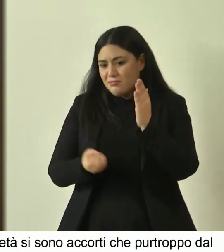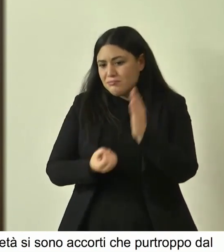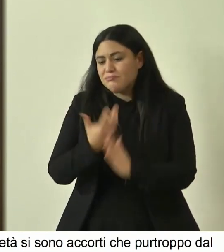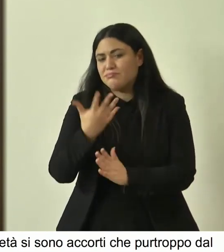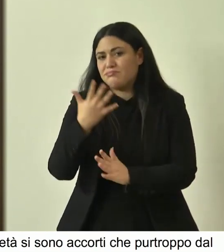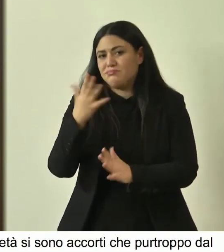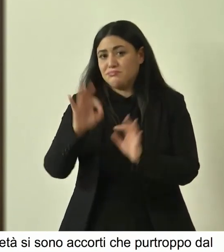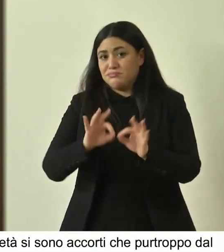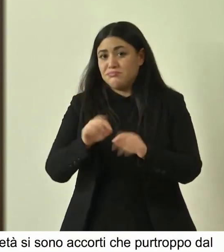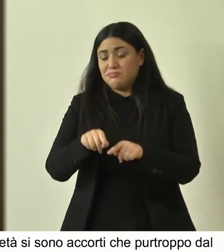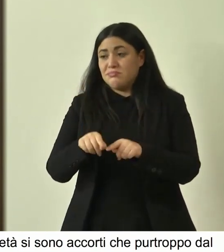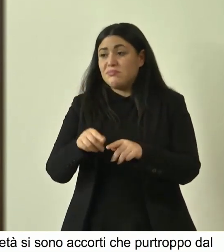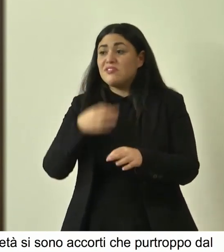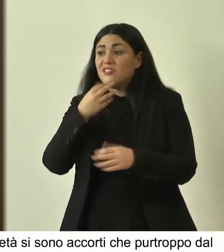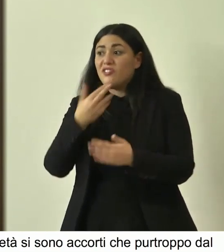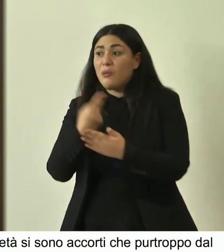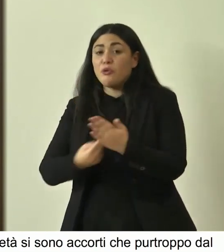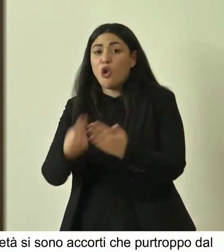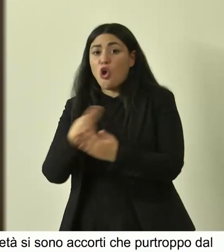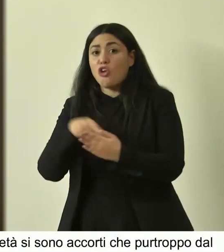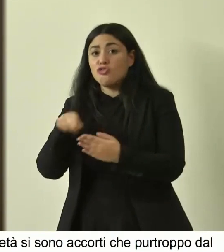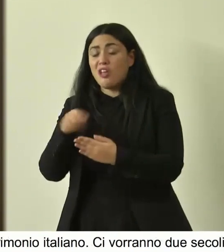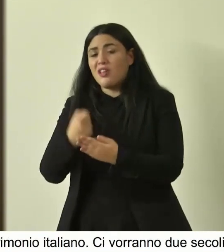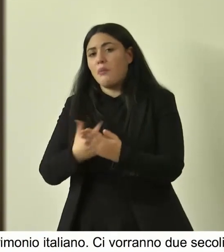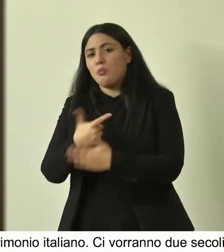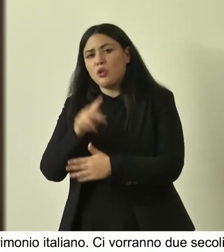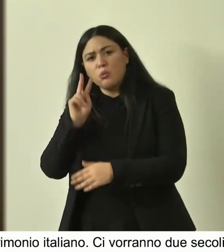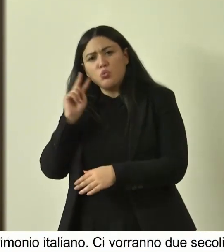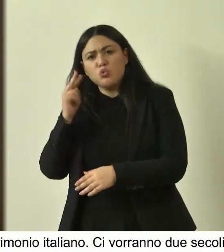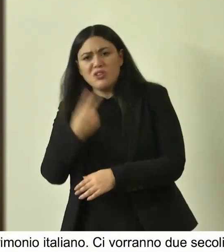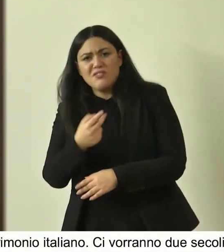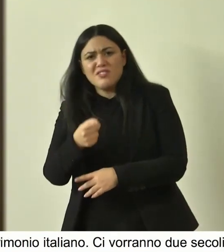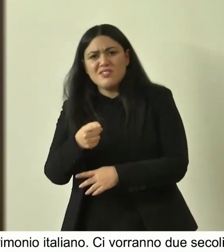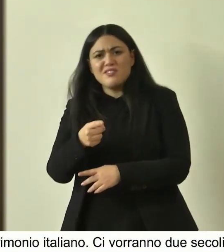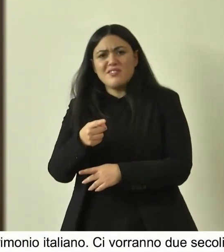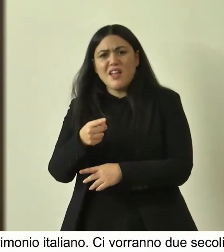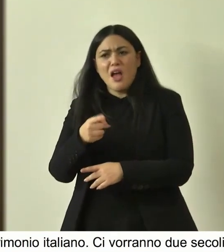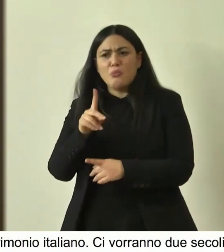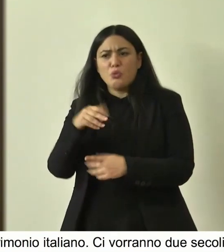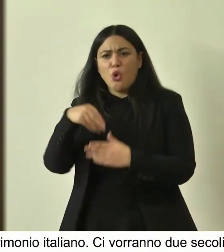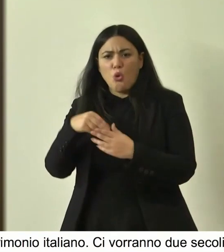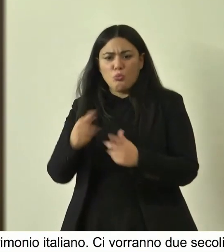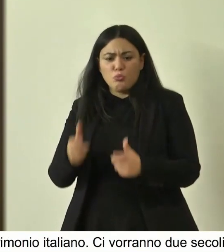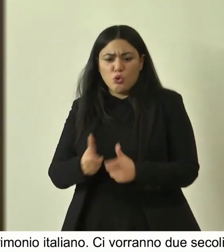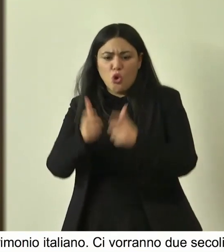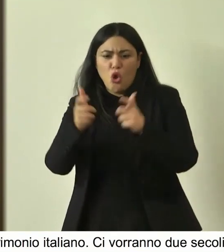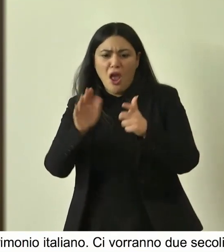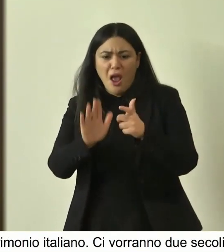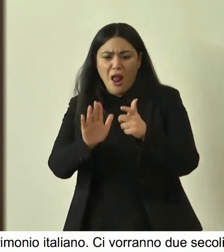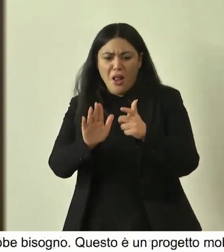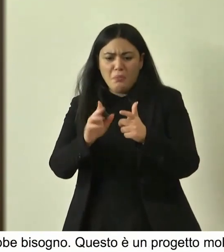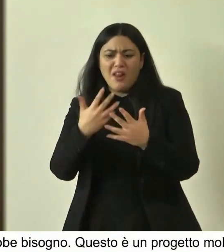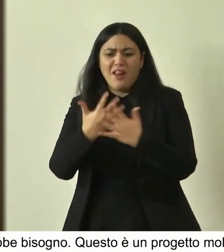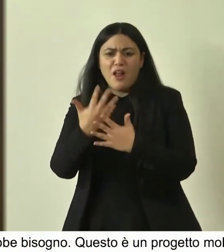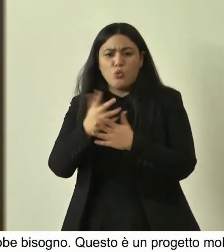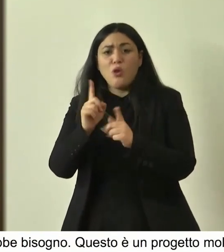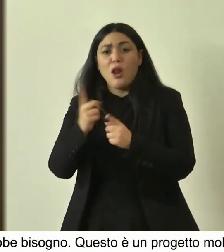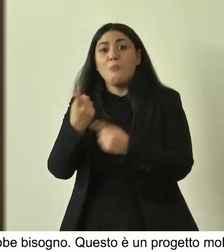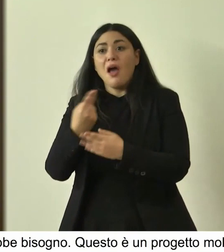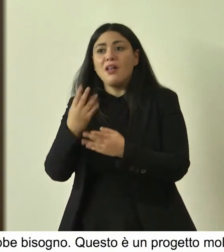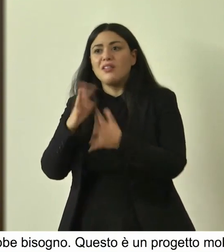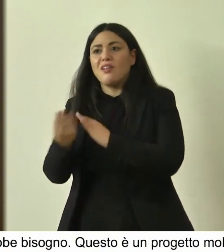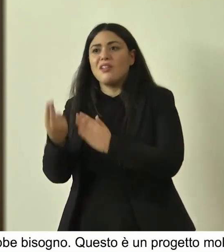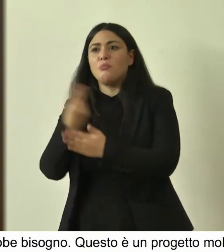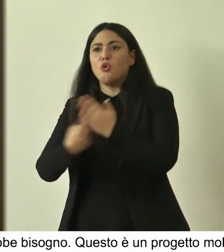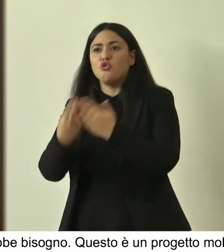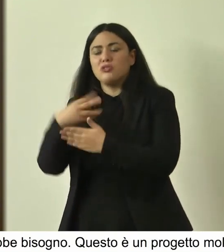vista igienico, ma ancora più importante se diventa un grande progetto collettivo della regione. Ora, per adesso